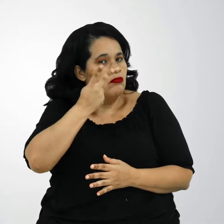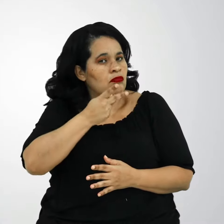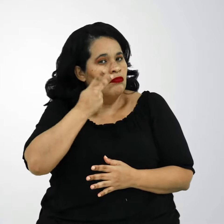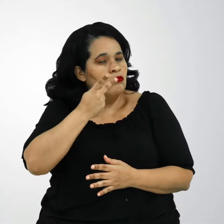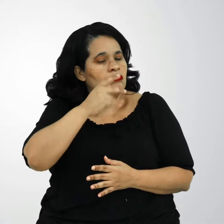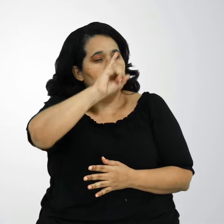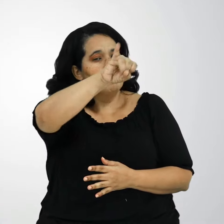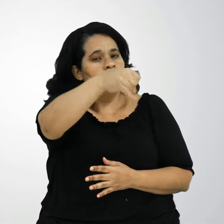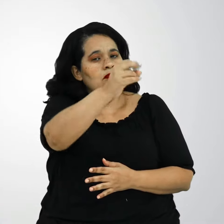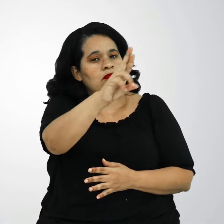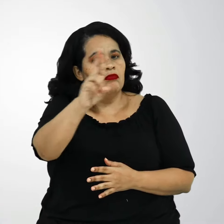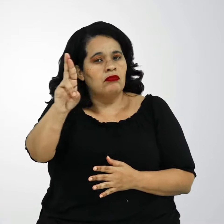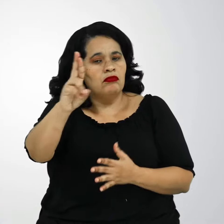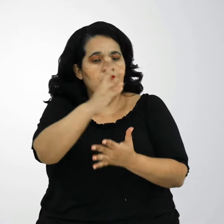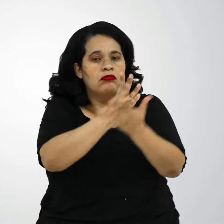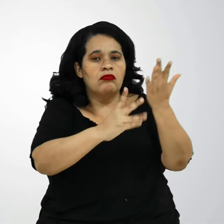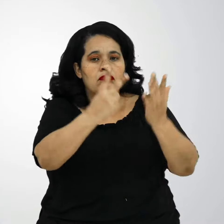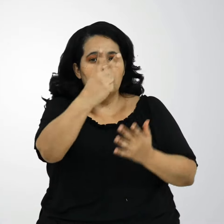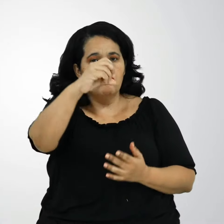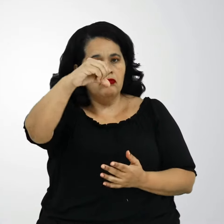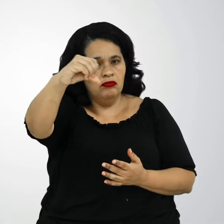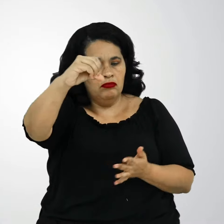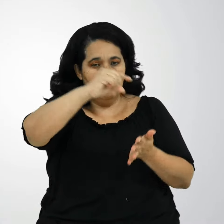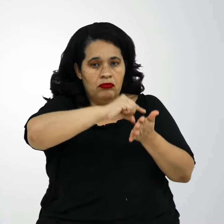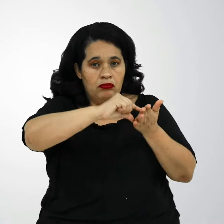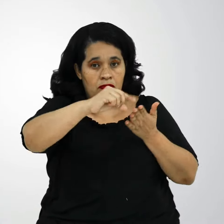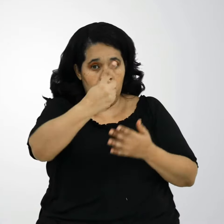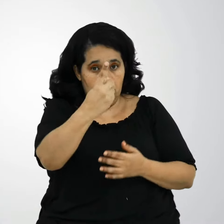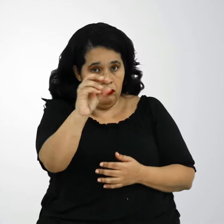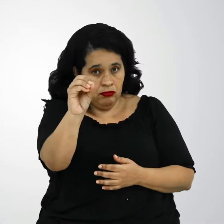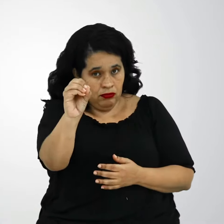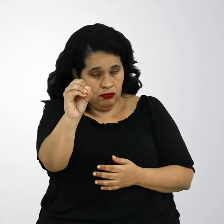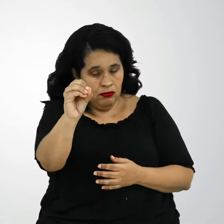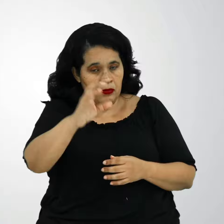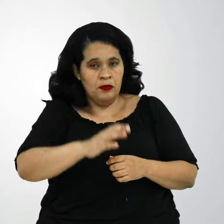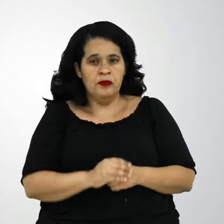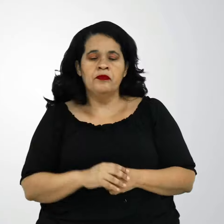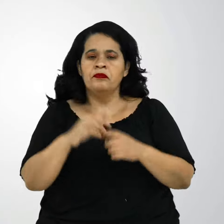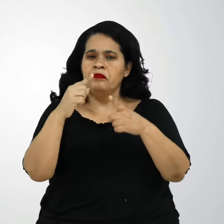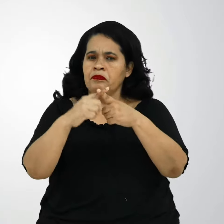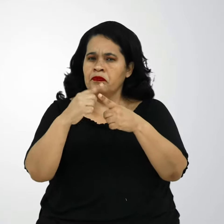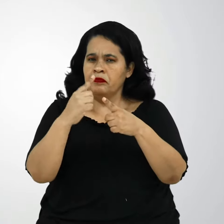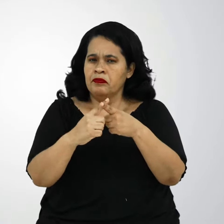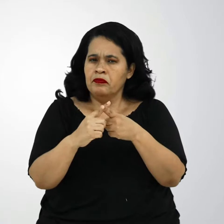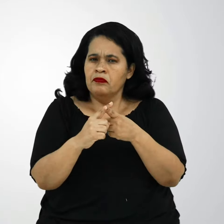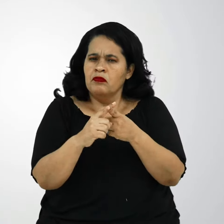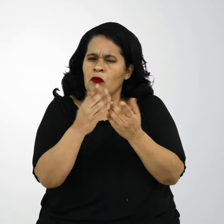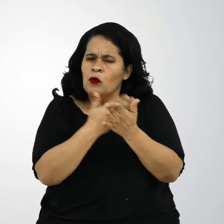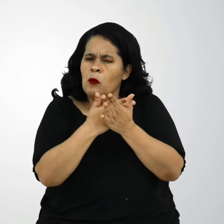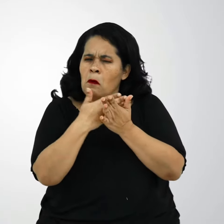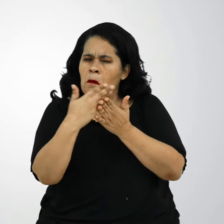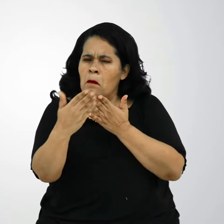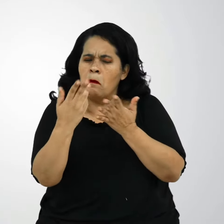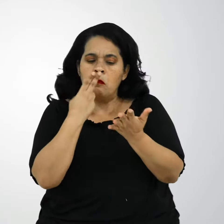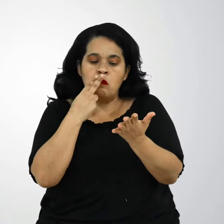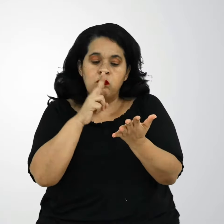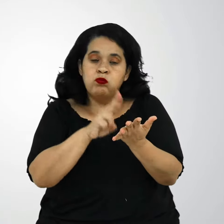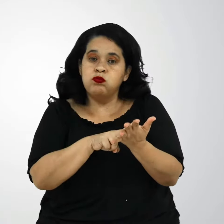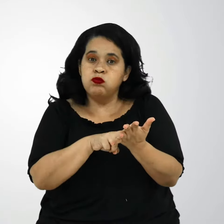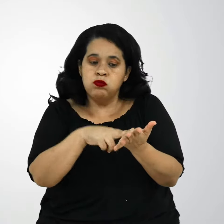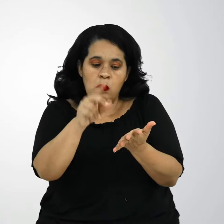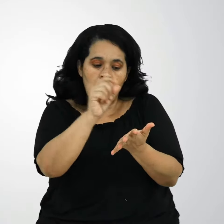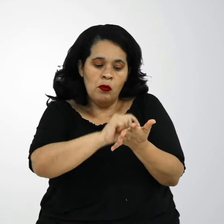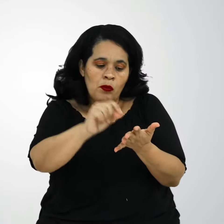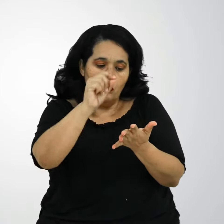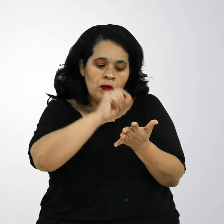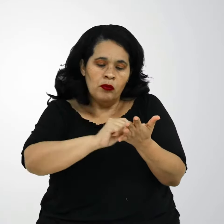29, 10, quando Jeremias recebe uma palavra do Senhor, escreve uma carta para os exilados e